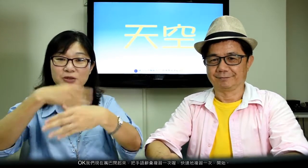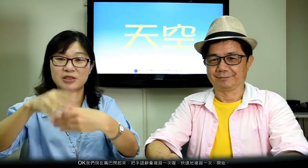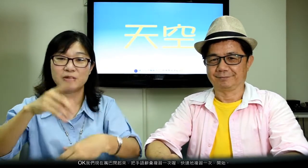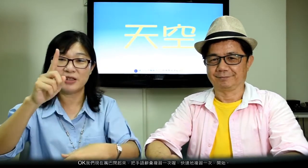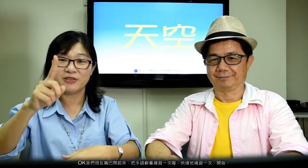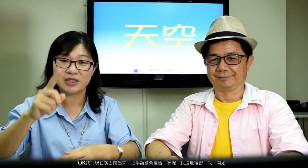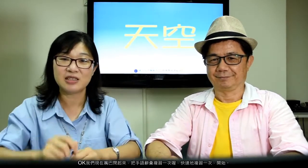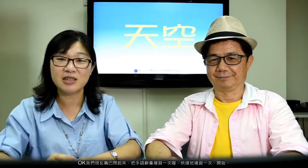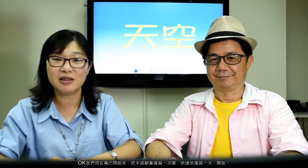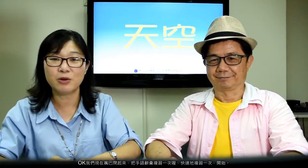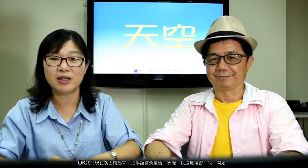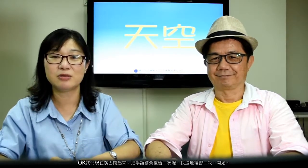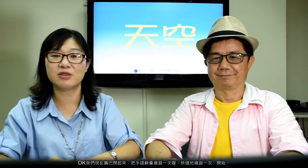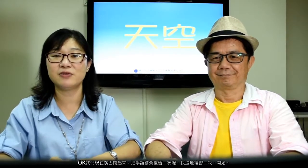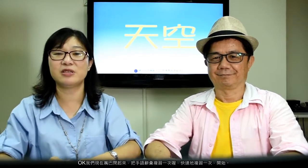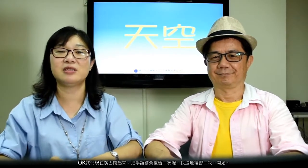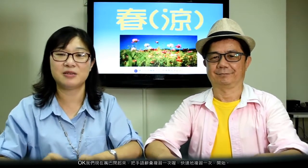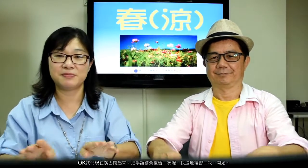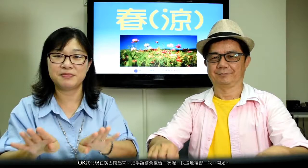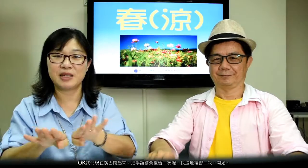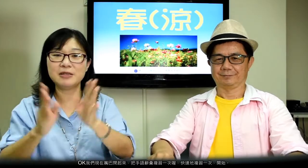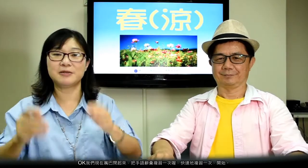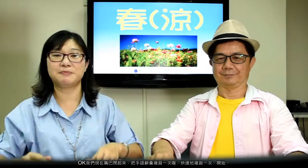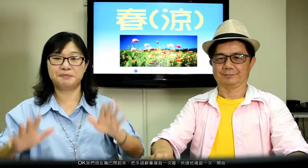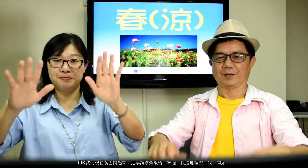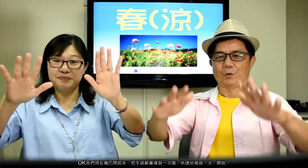语词汇复习一次哦，快速的复习一次，开始。